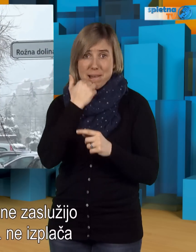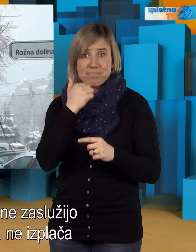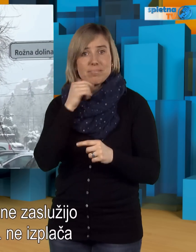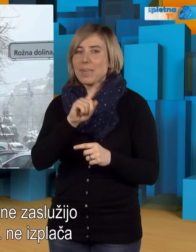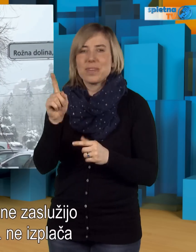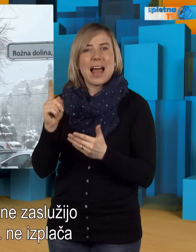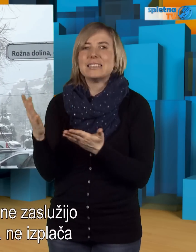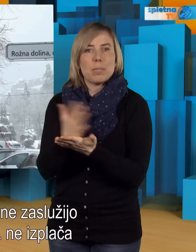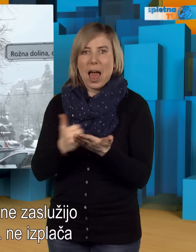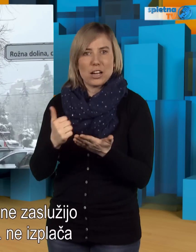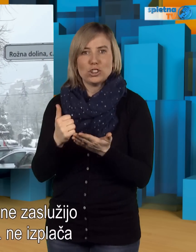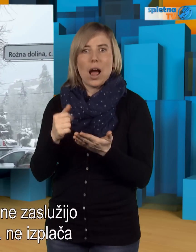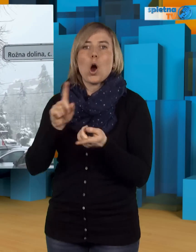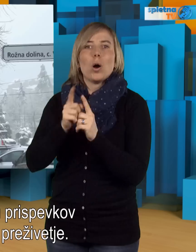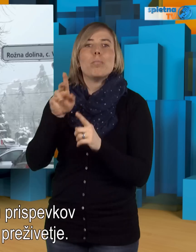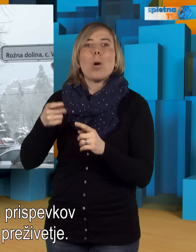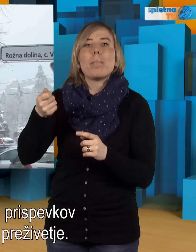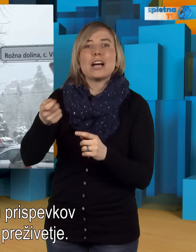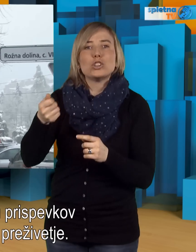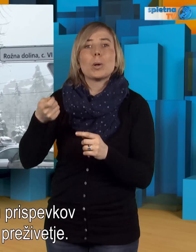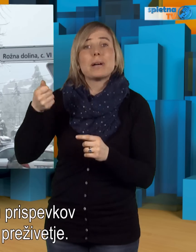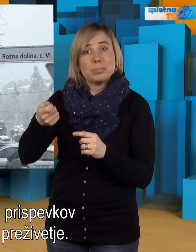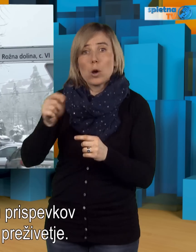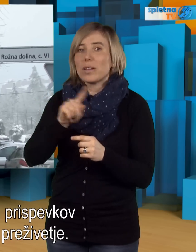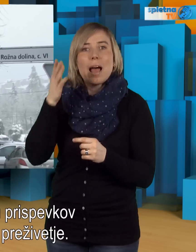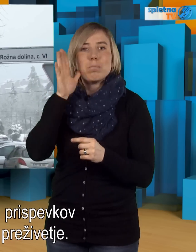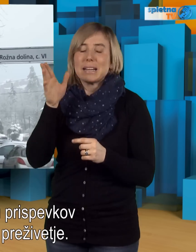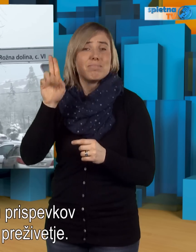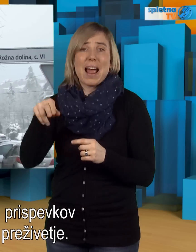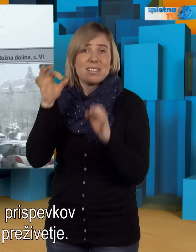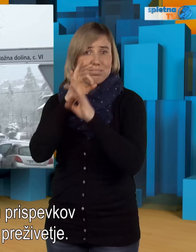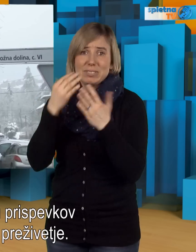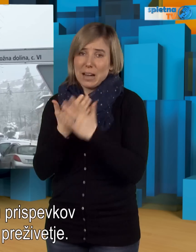izplača oziroma po plačilu prispevkov ne bi imeli niti za preživetje.